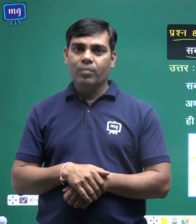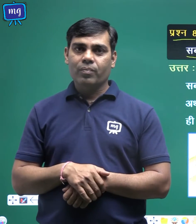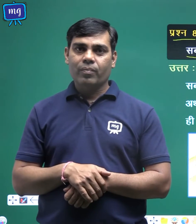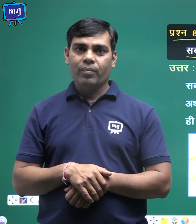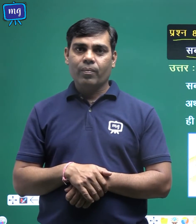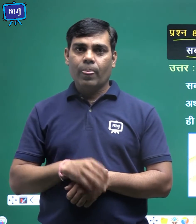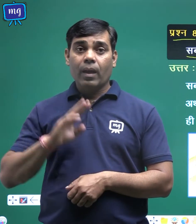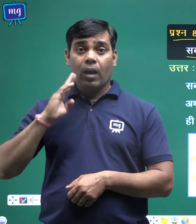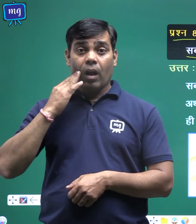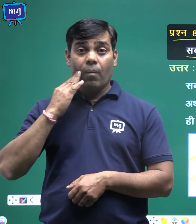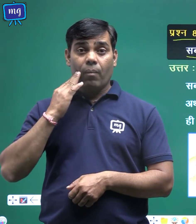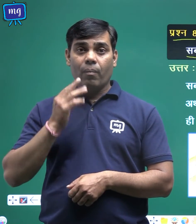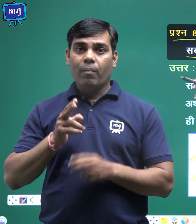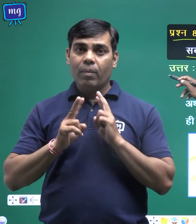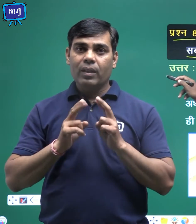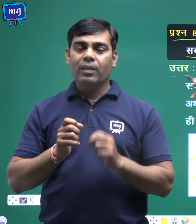कब बताई?